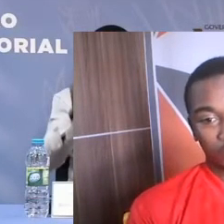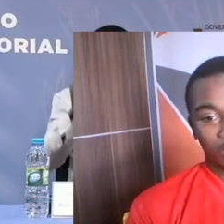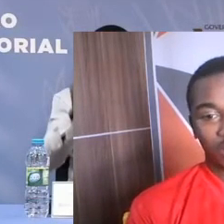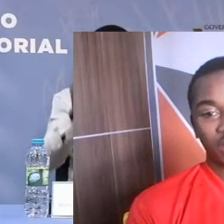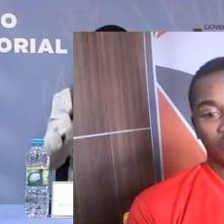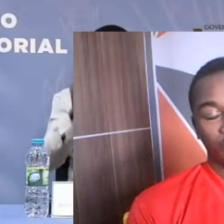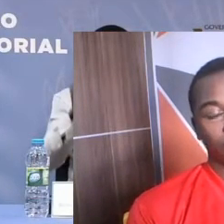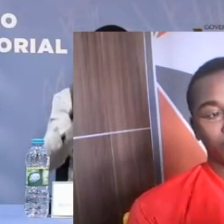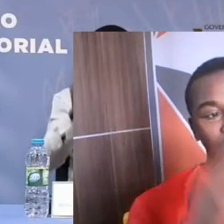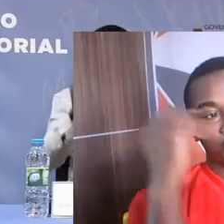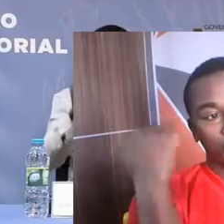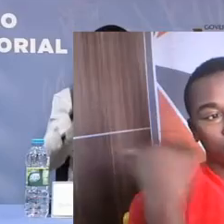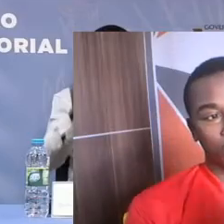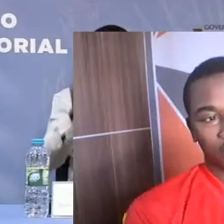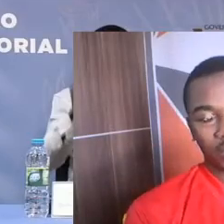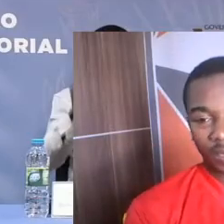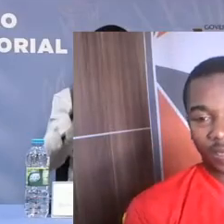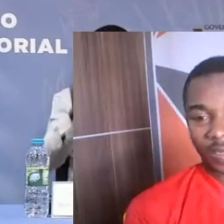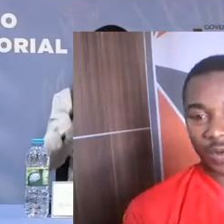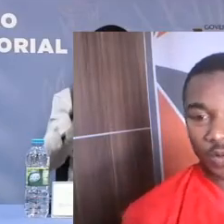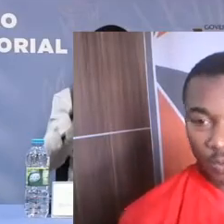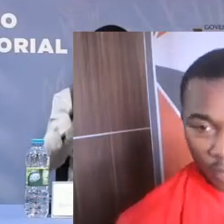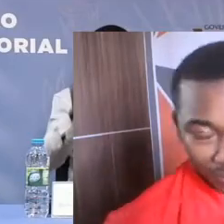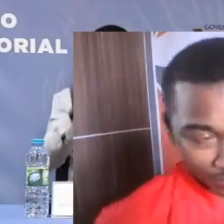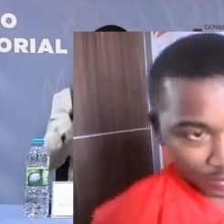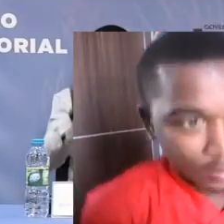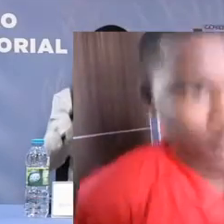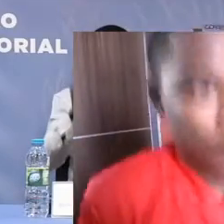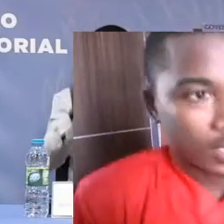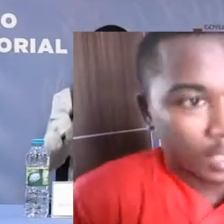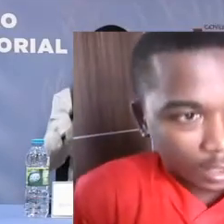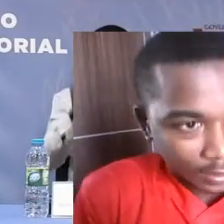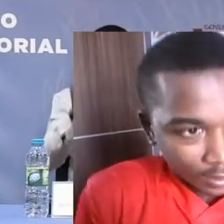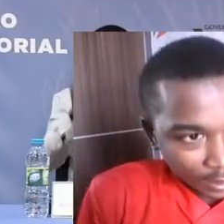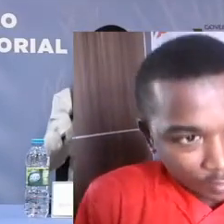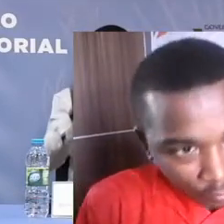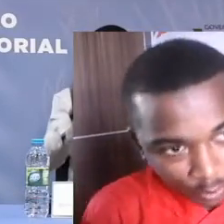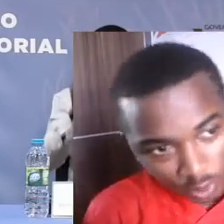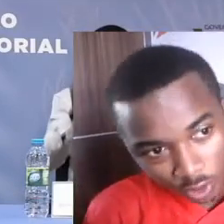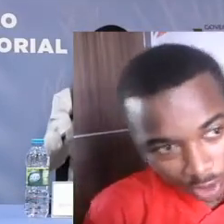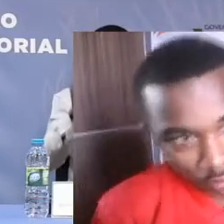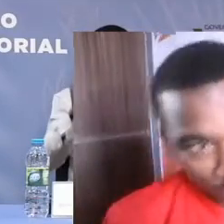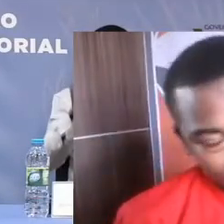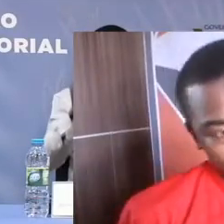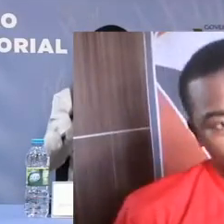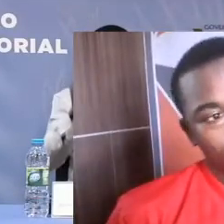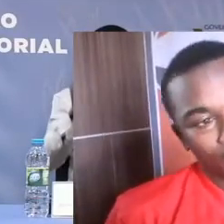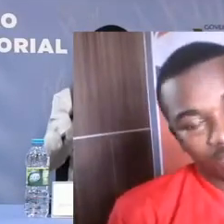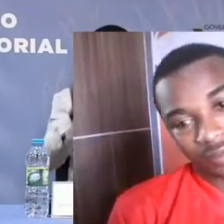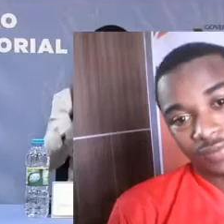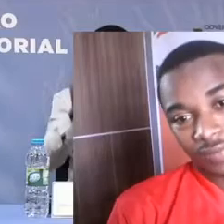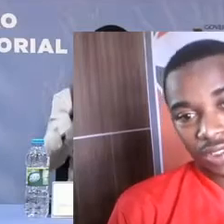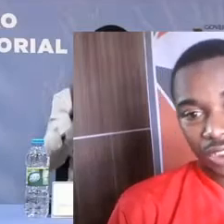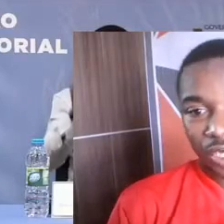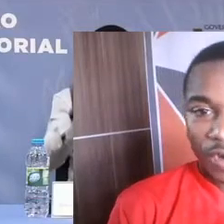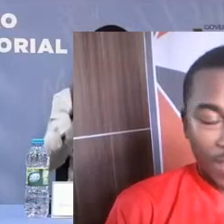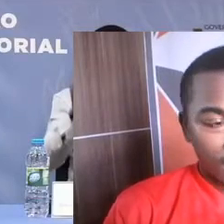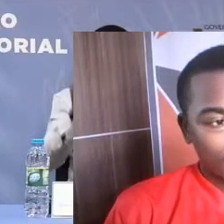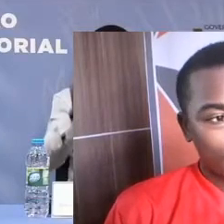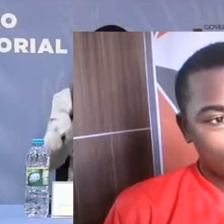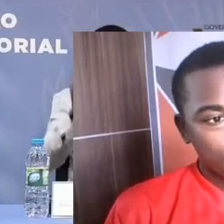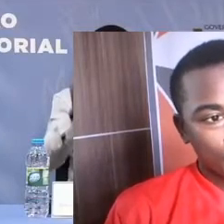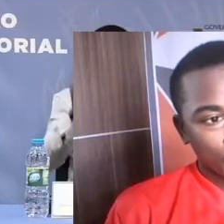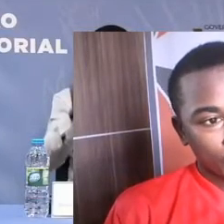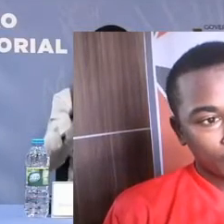tinha testado negativo, porque até já cumpriu quarentena lá na Cuba. Aqui cumpriu a outra quarentena, mano. É só já